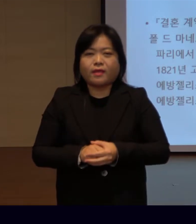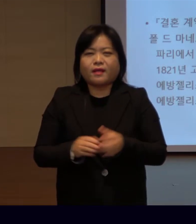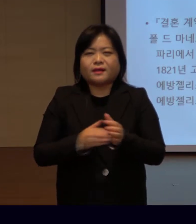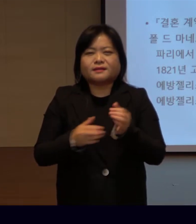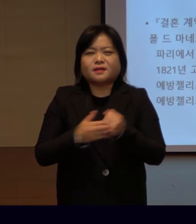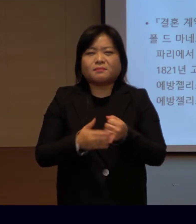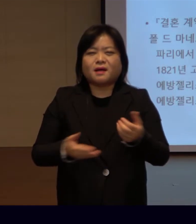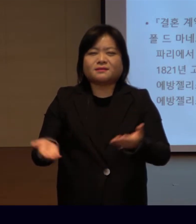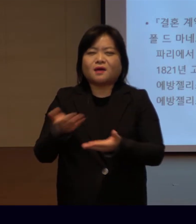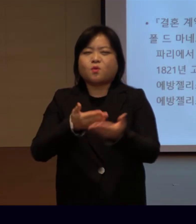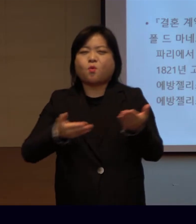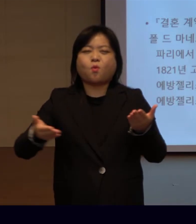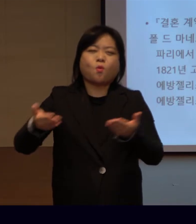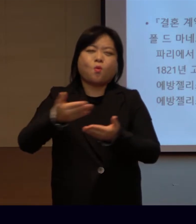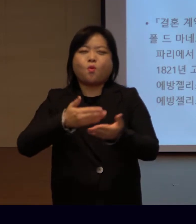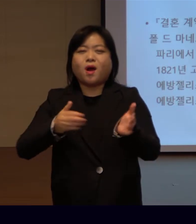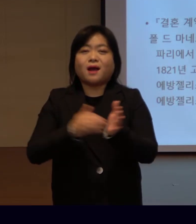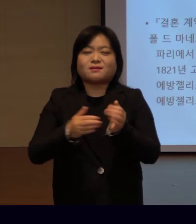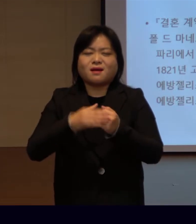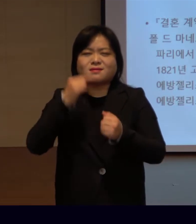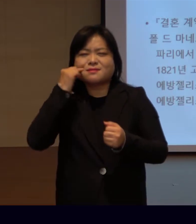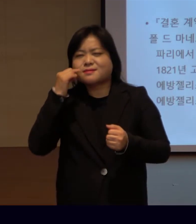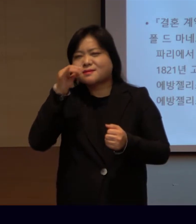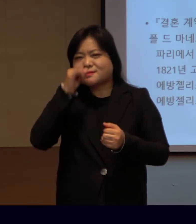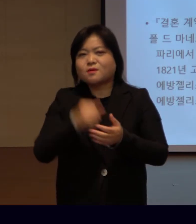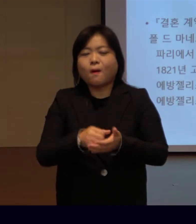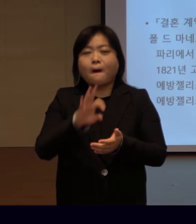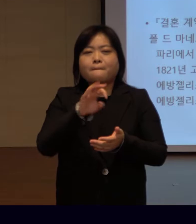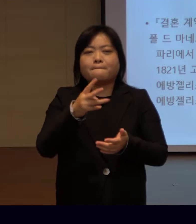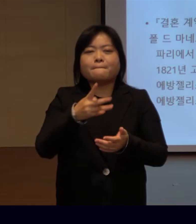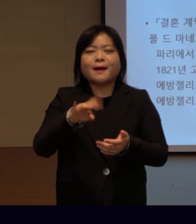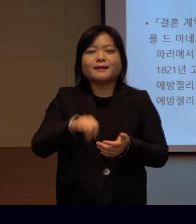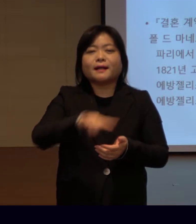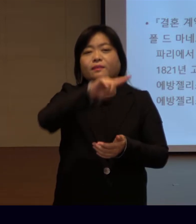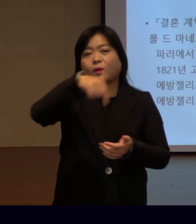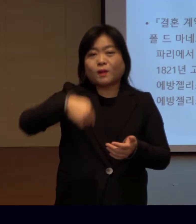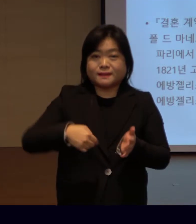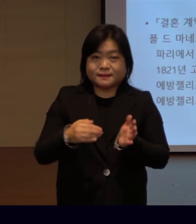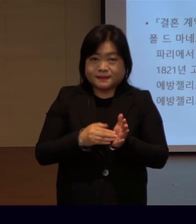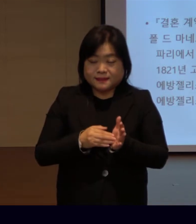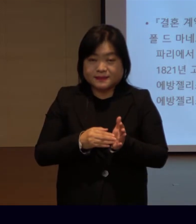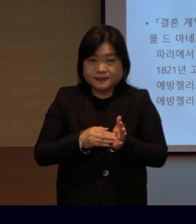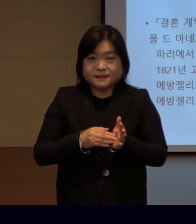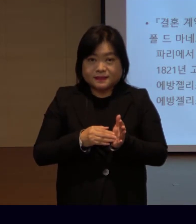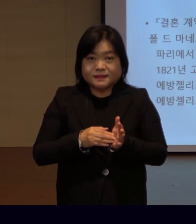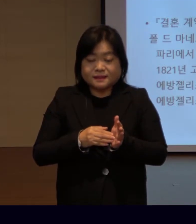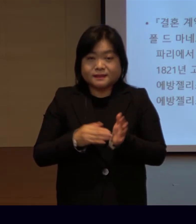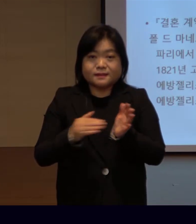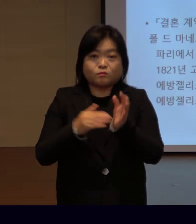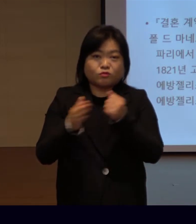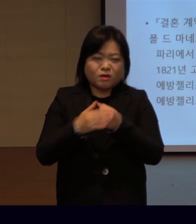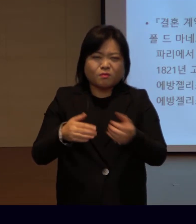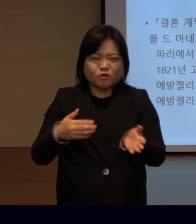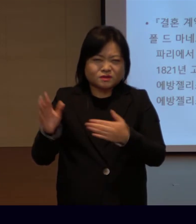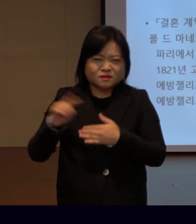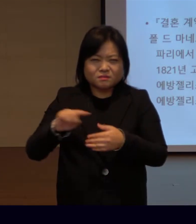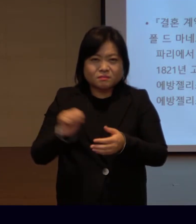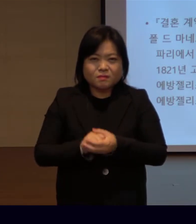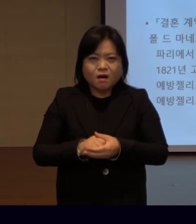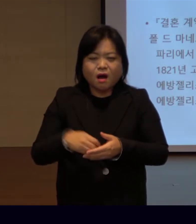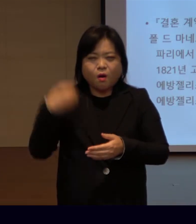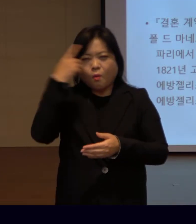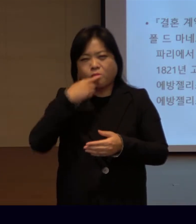사교계에 왔다 갔다 하니까 뭐 엄청 인기죠. 파리 댄디 보인 데다가 좀 멍청해요. 근데 어쨌든 뭐